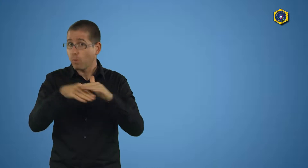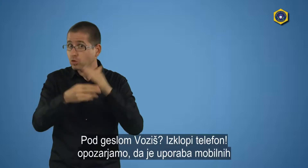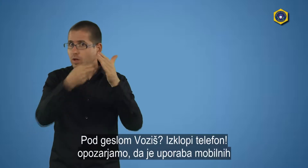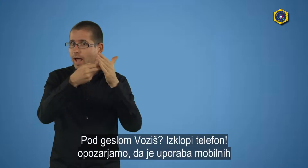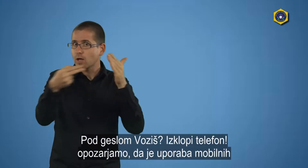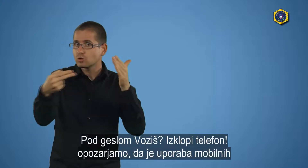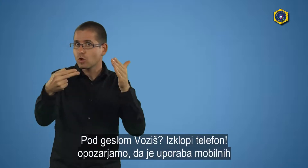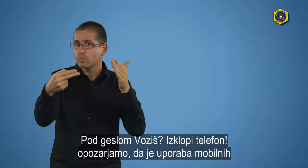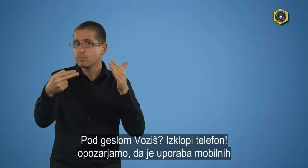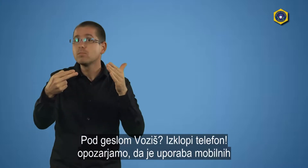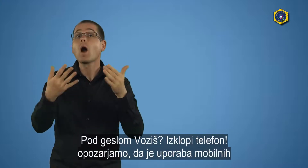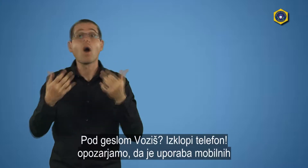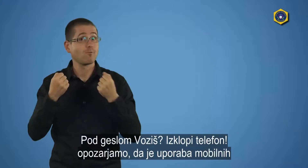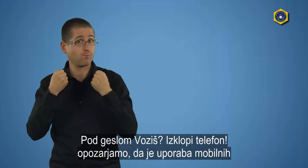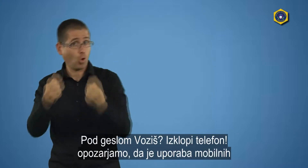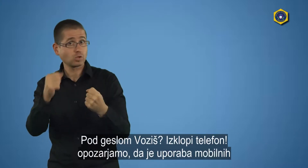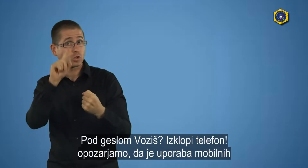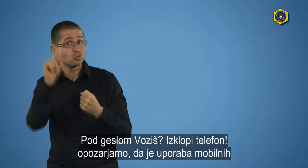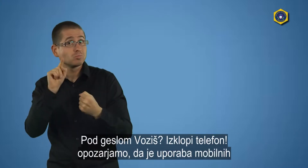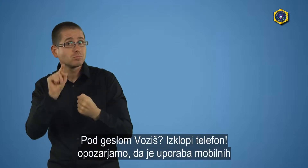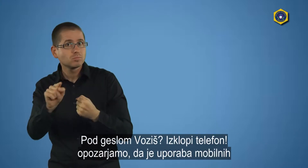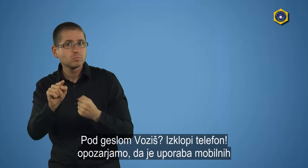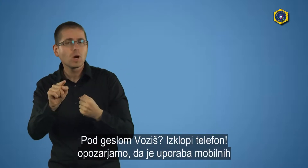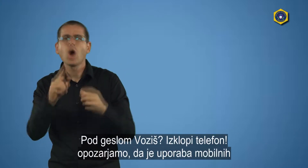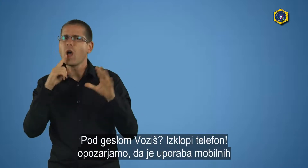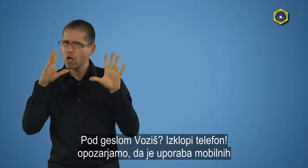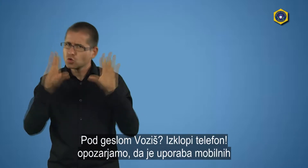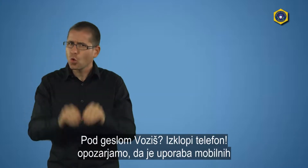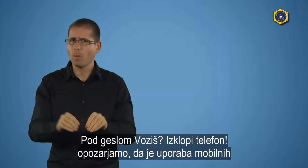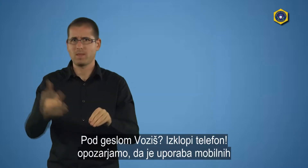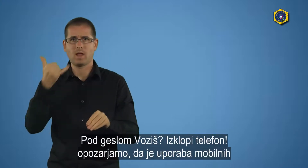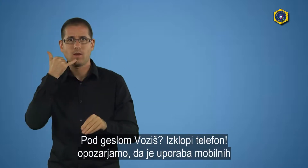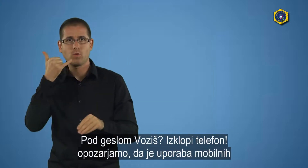Pod geslom "Voziš? Izklopi telefon!"